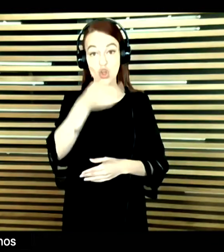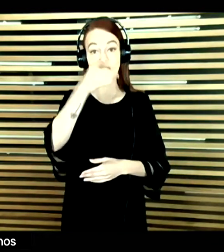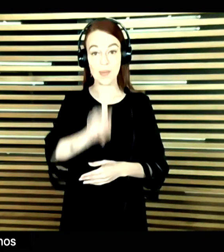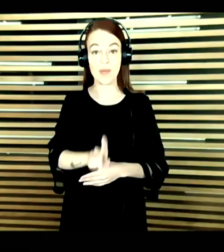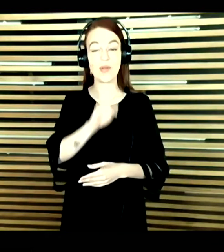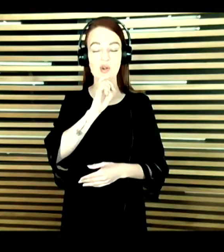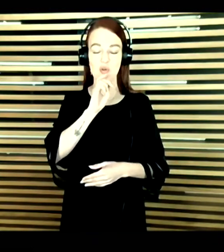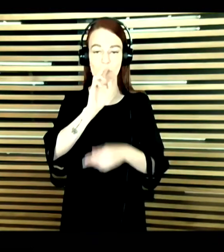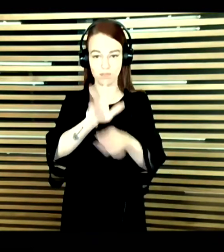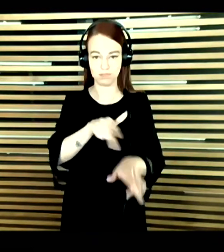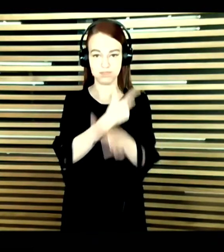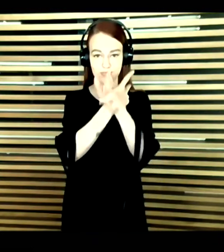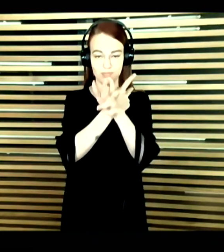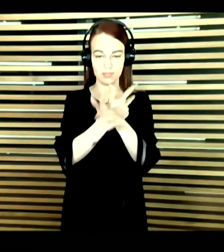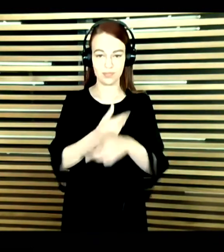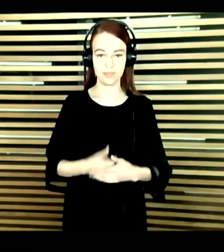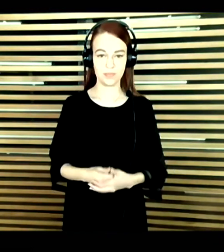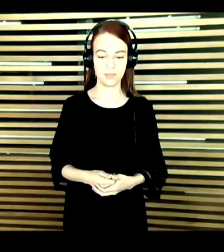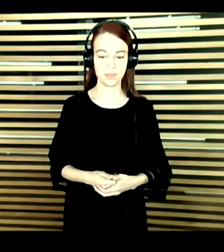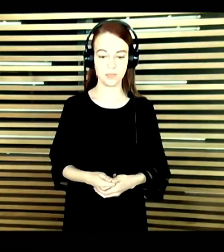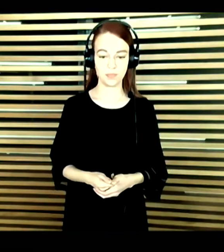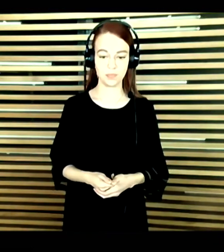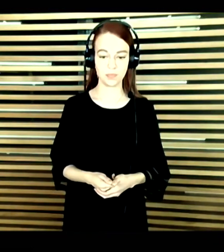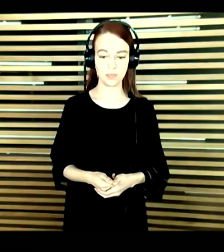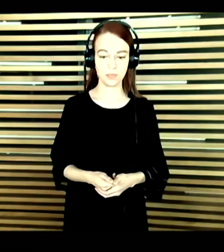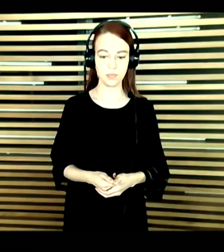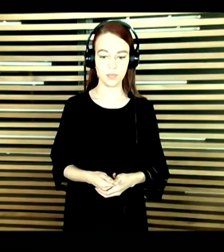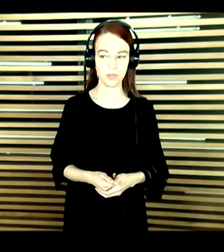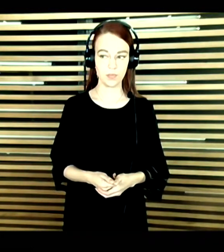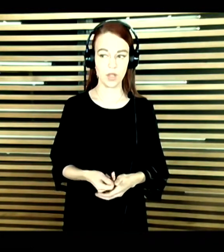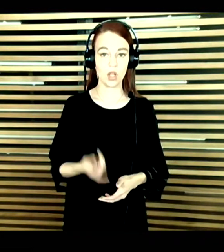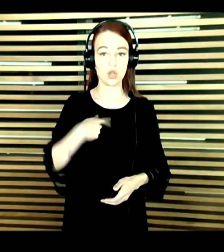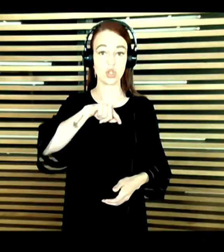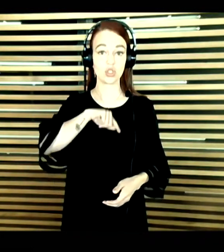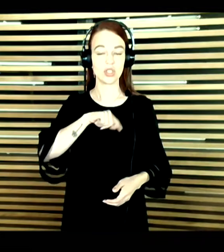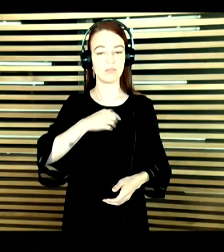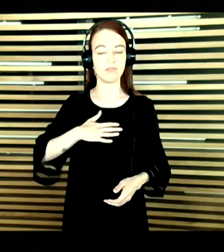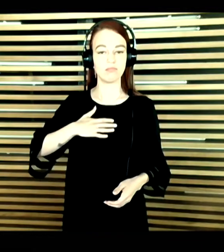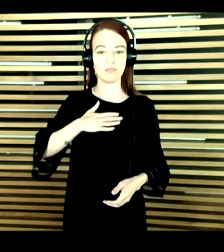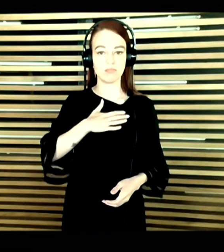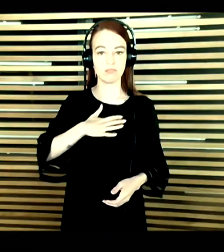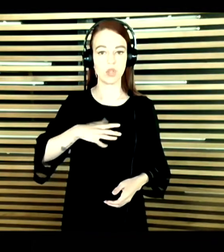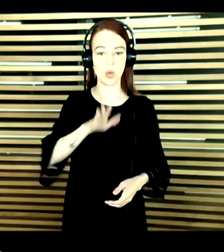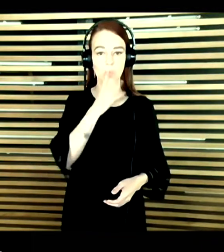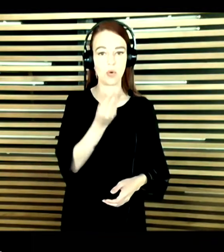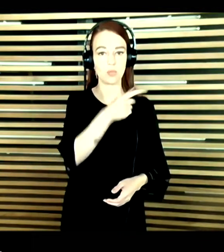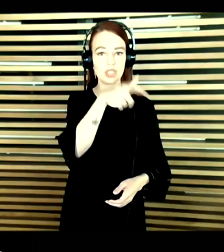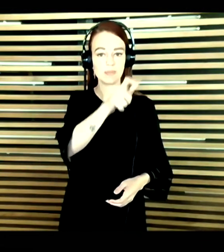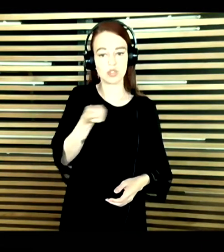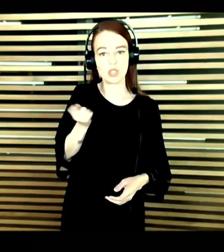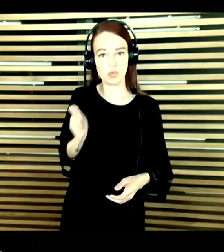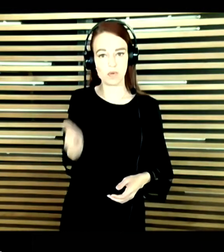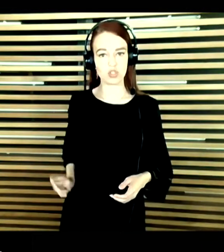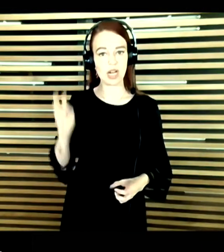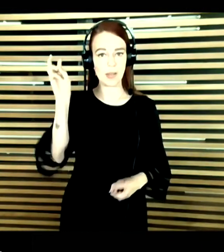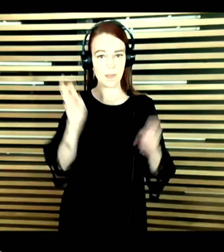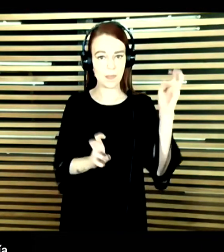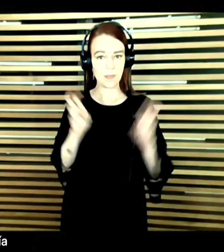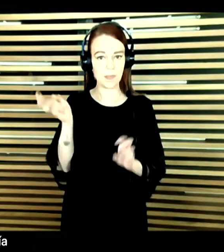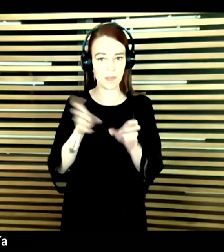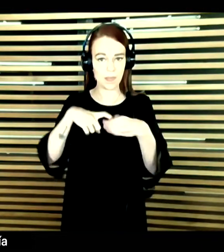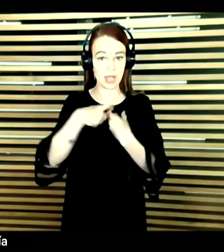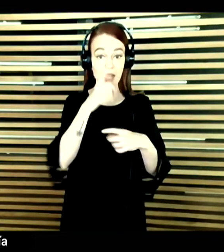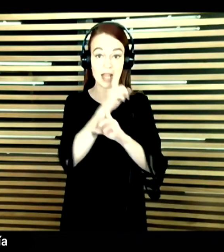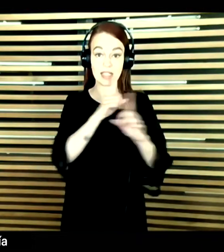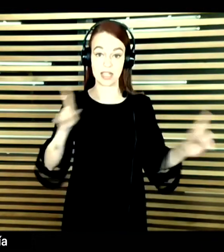vía streaming. Estamos muy satisfechos por el gran número de profesionales asistentes a las jornadas en este año